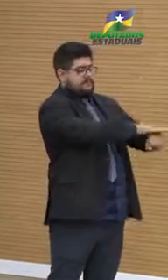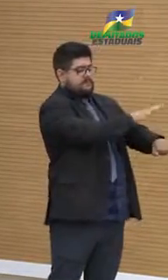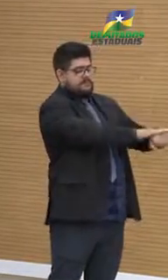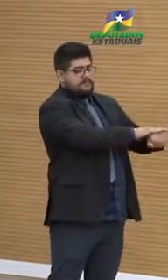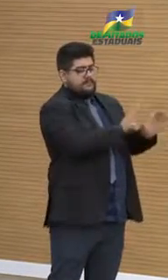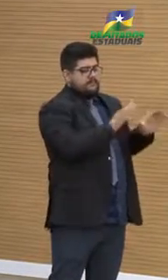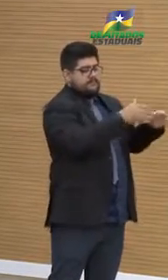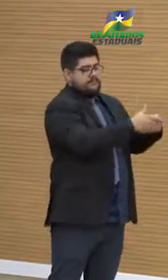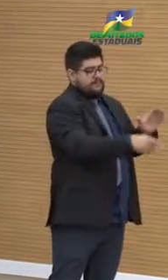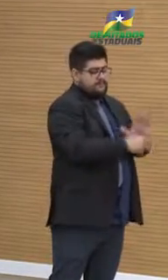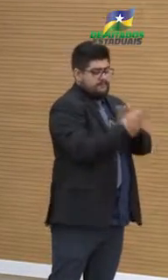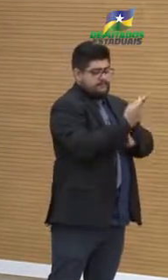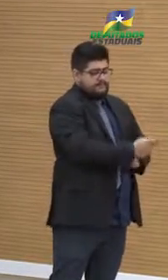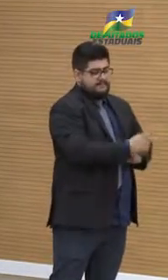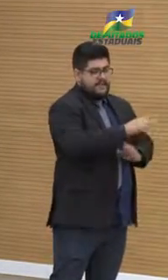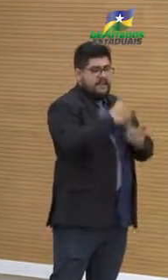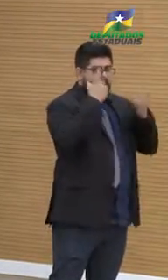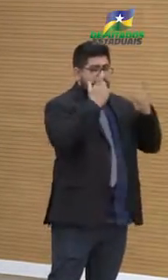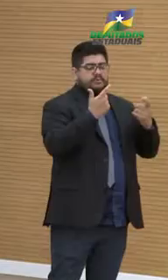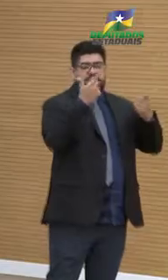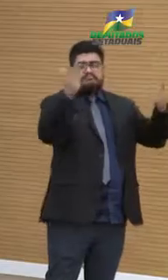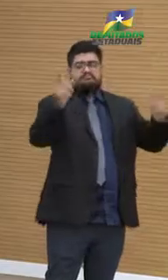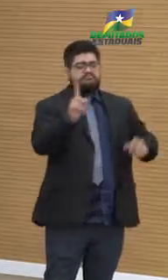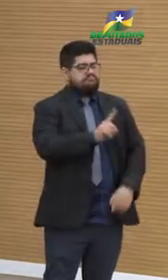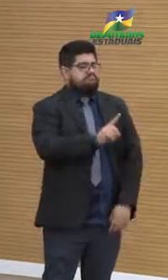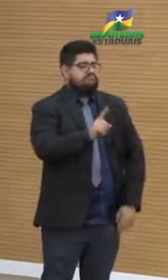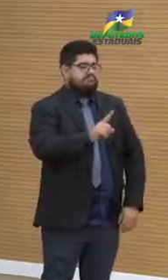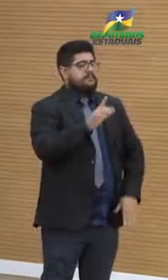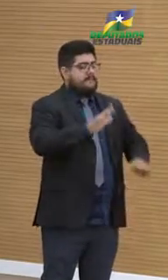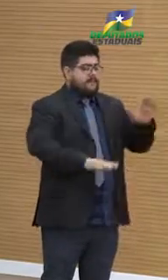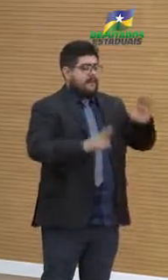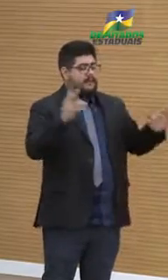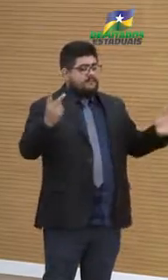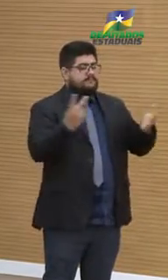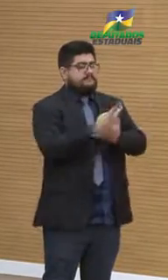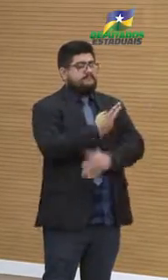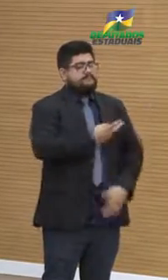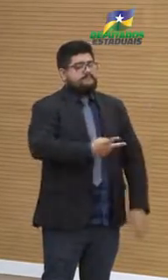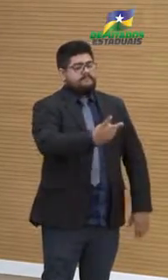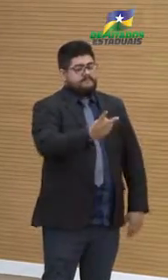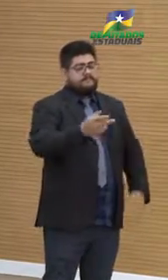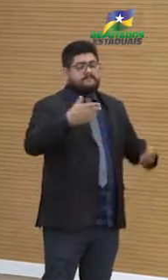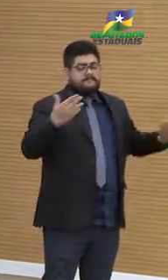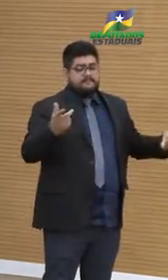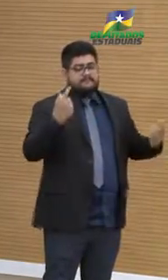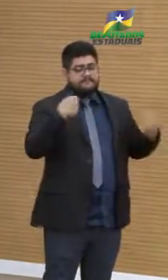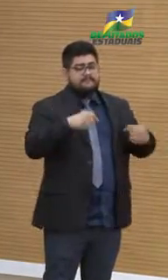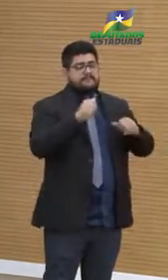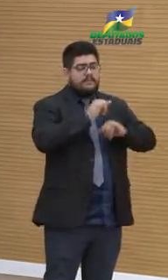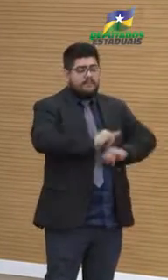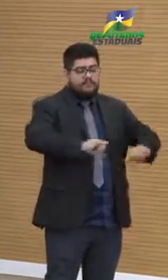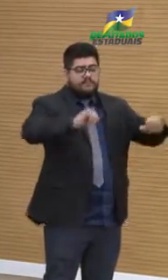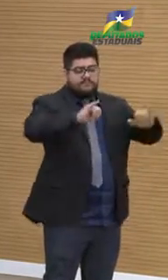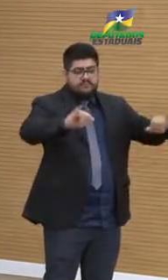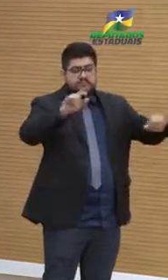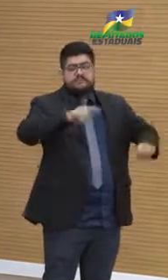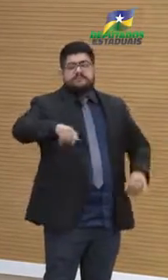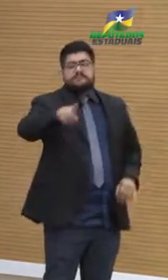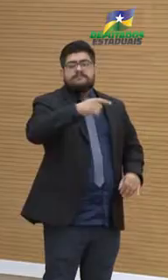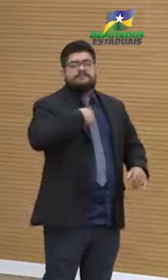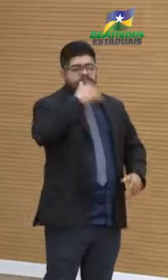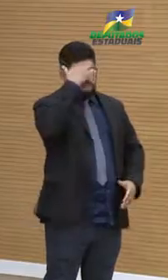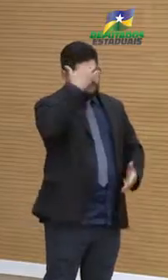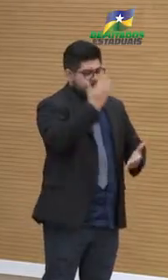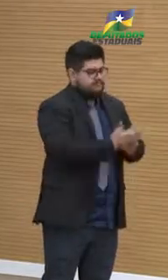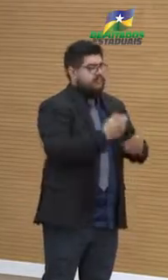público, e não por outros interesses, como geralmente costuma acontecer. Então, a gente faz esse alerta, eu acredito que a gente